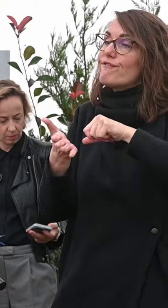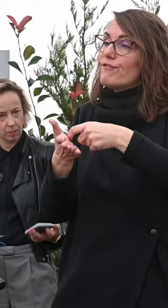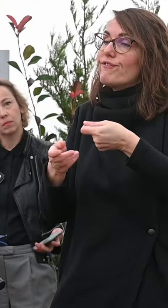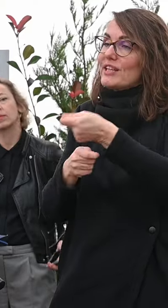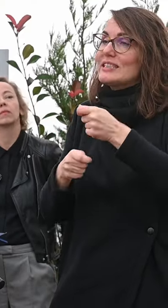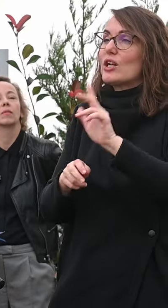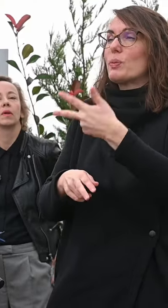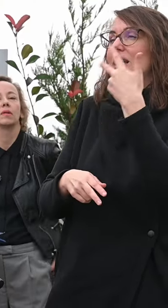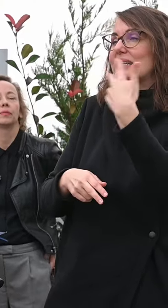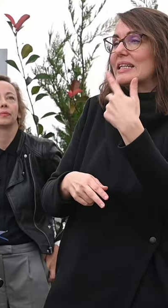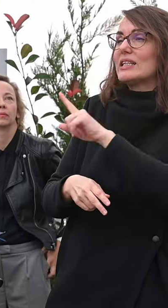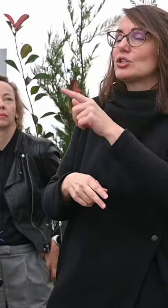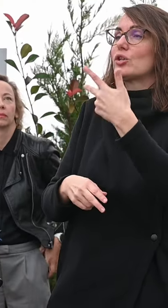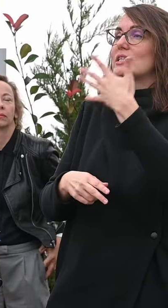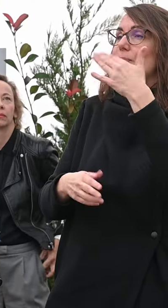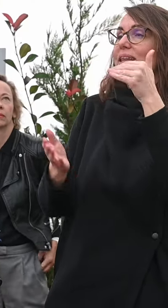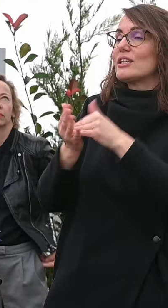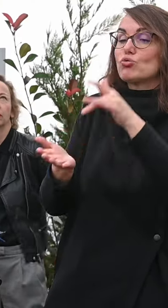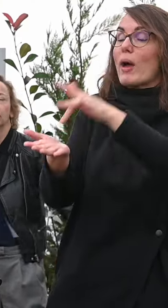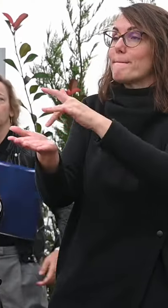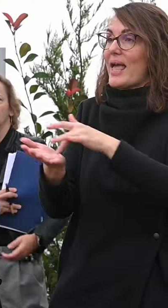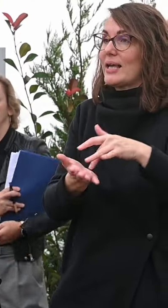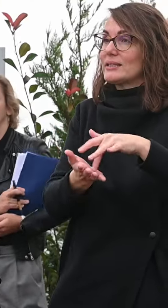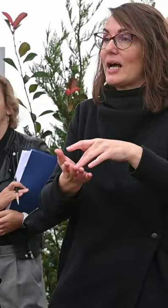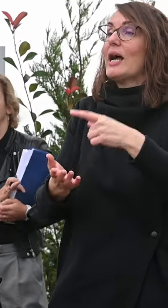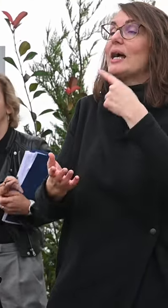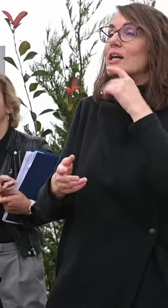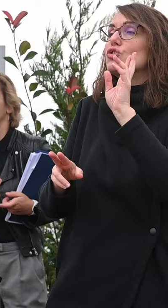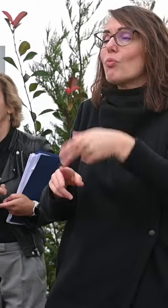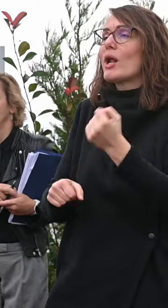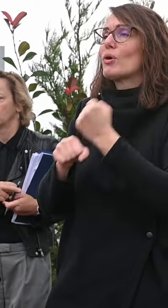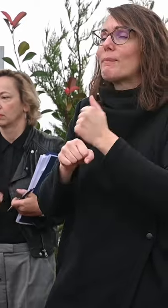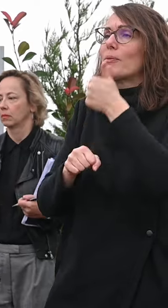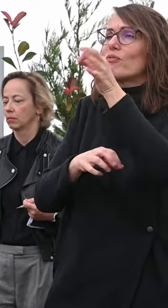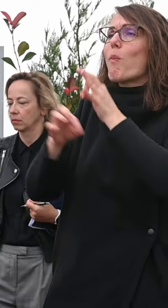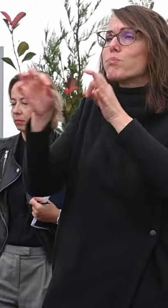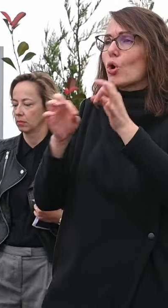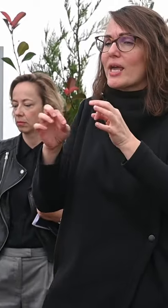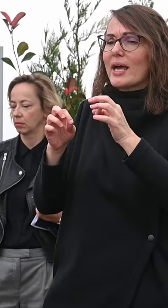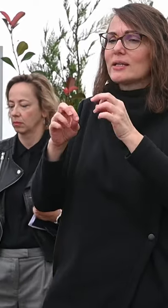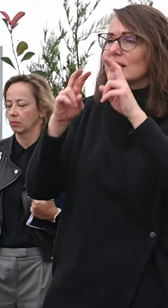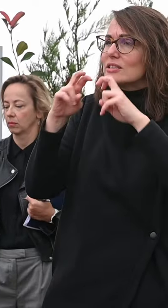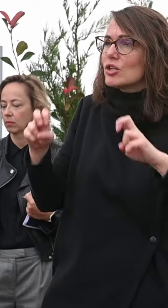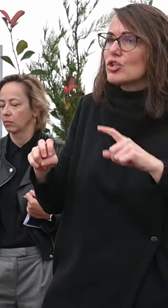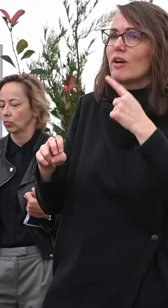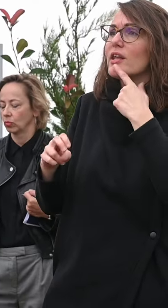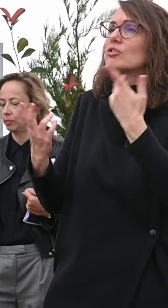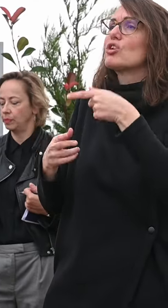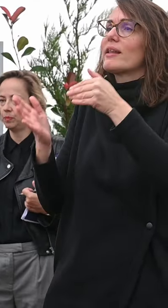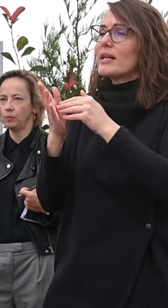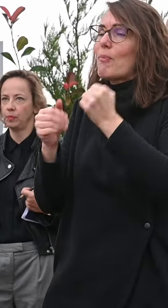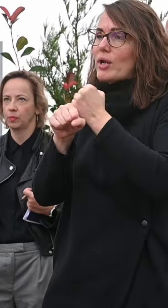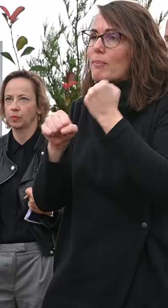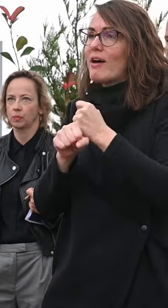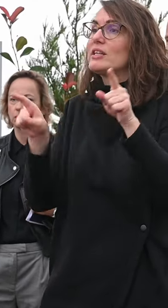nekih 30 do 35 tisuća mjesta. Znači, u tom smislu studija izvodljivosti, kažem, je u pripremi u tijeku. Nakon toga pripremamo isto